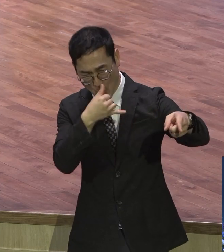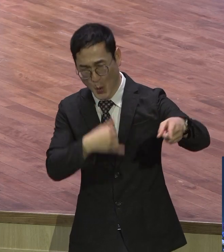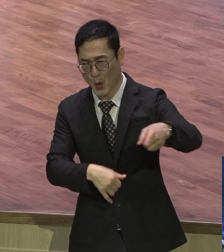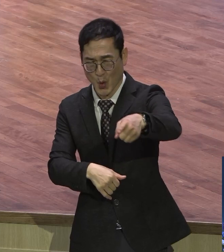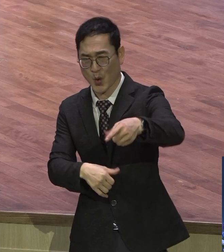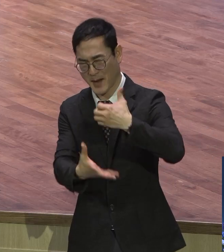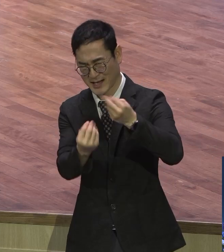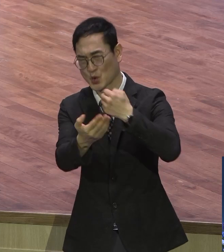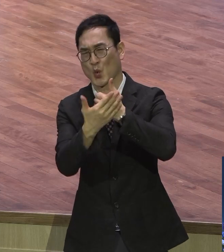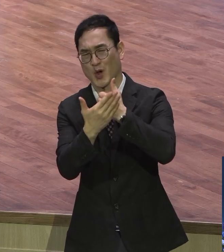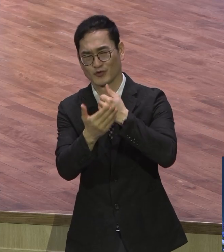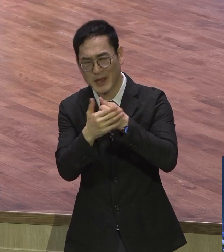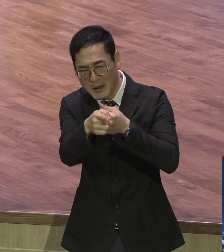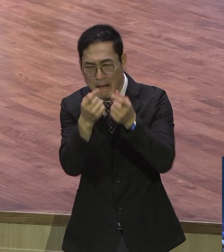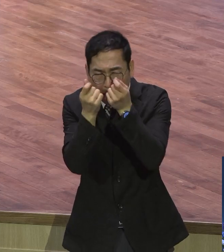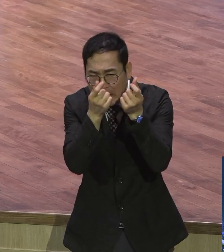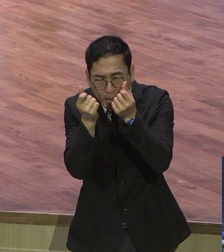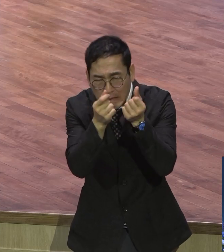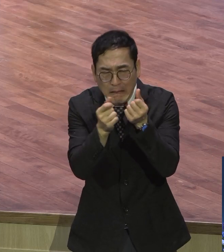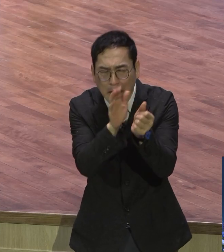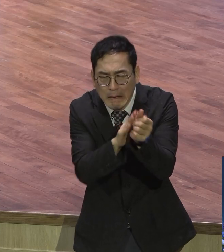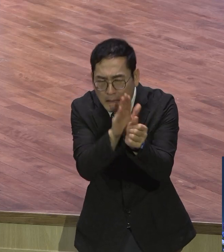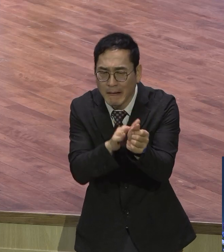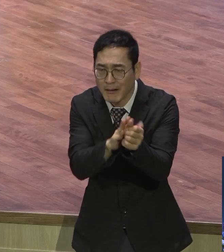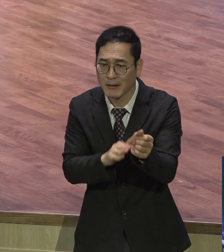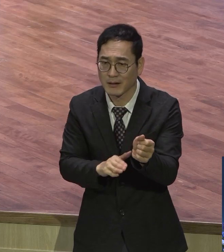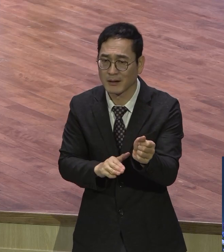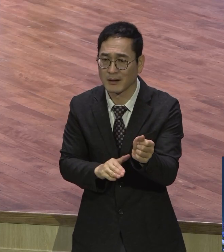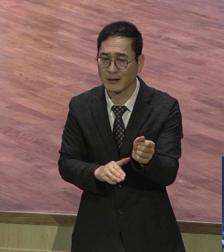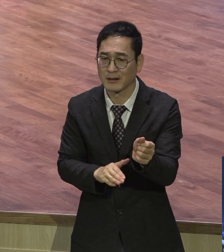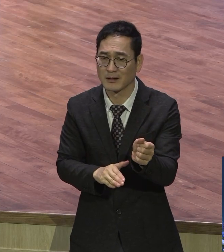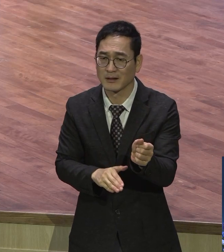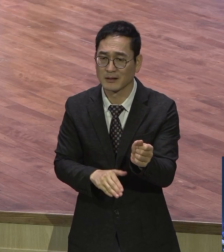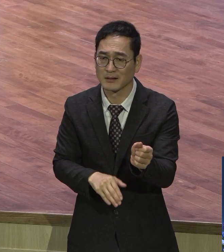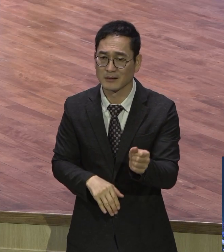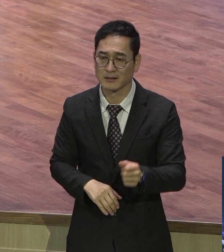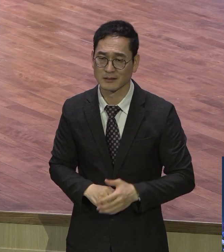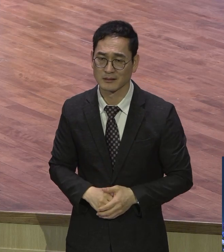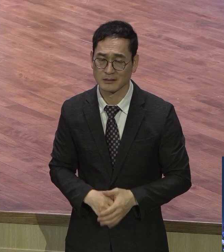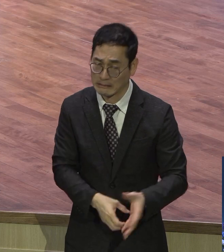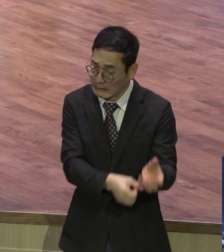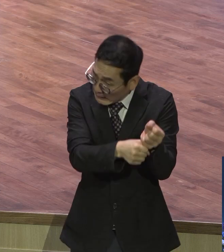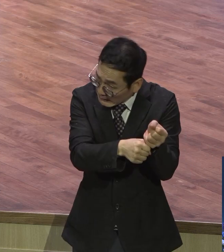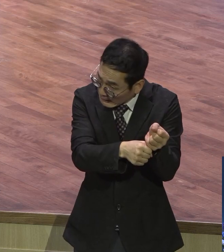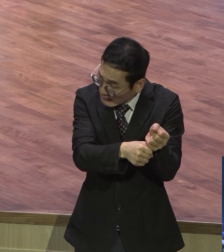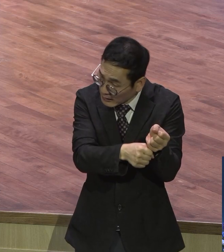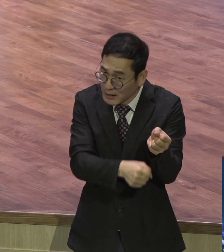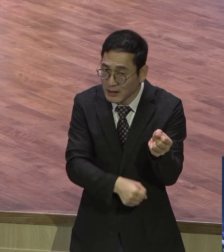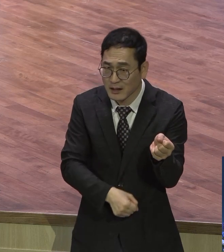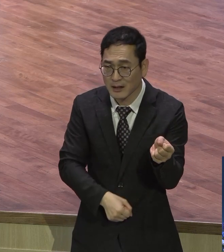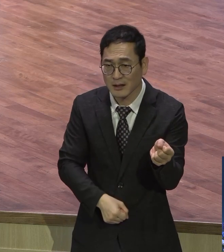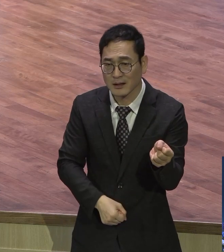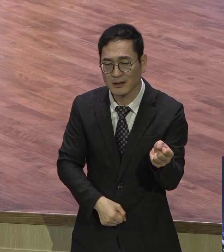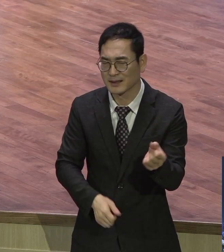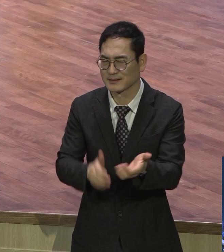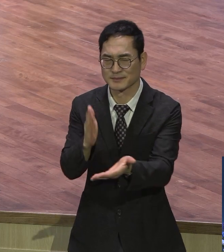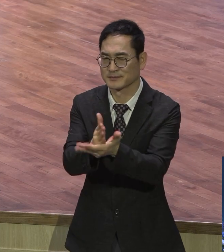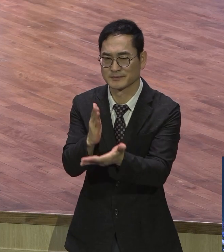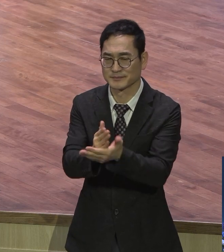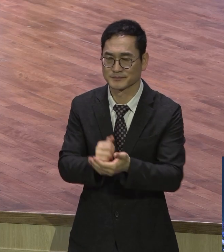교회가 좀 많이 도와주고 하나님 없는 사람 없는 성교사님 평생 죽을 때까지 거짓 구울하듯이 성교장에